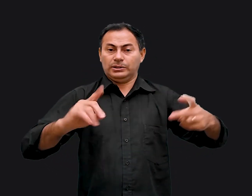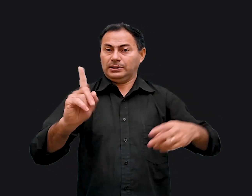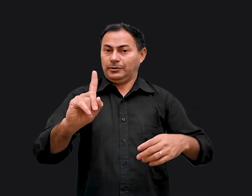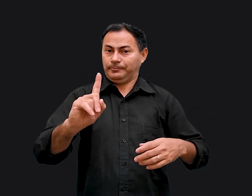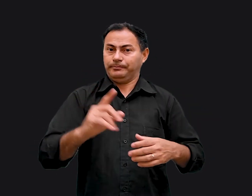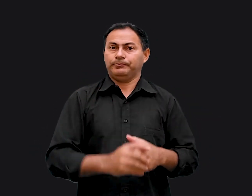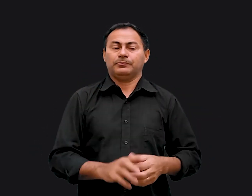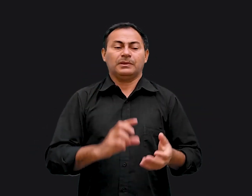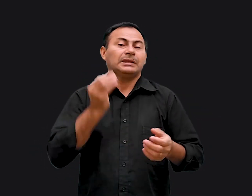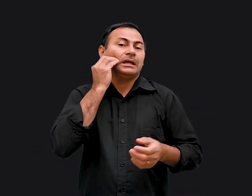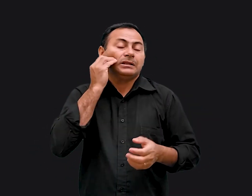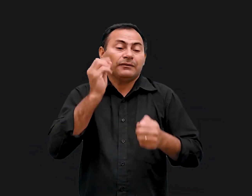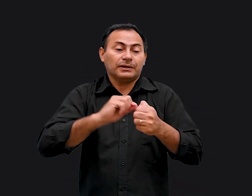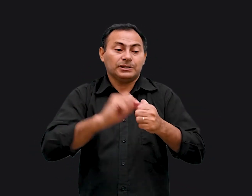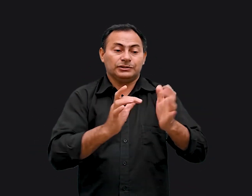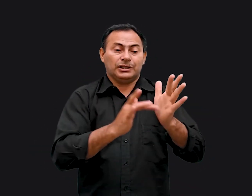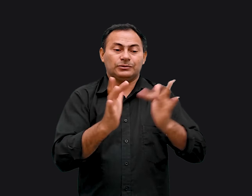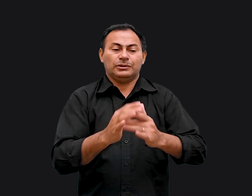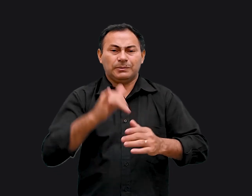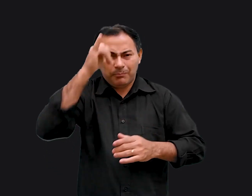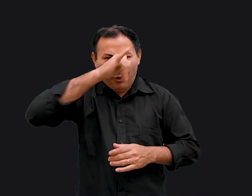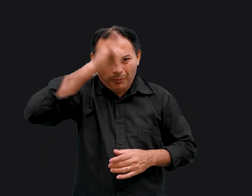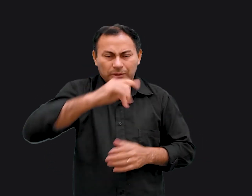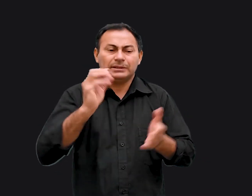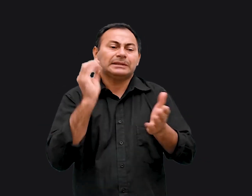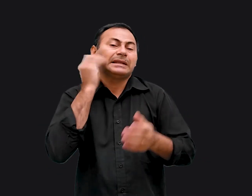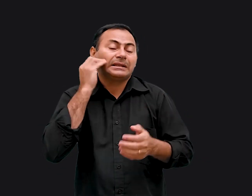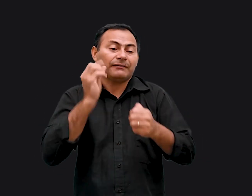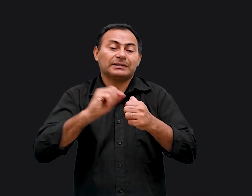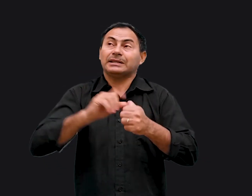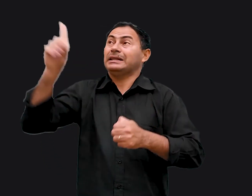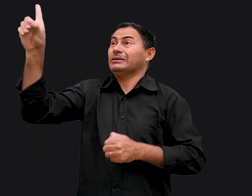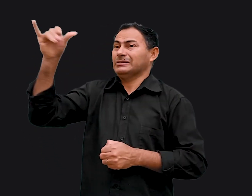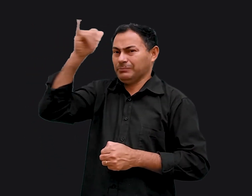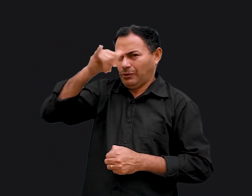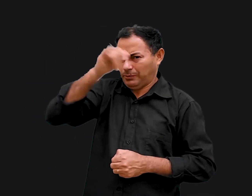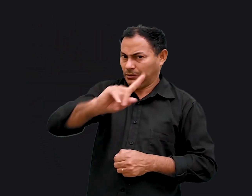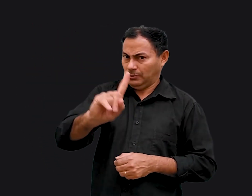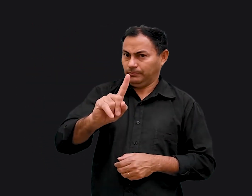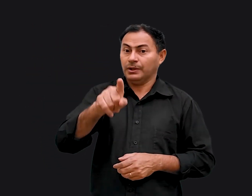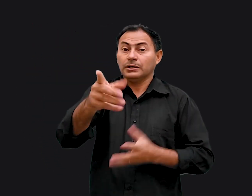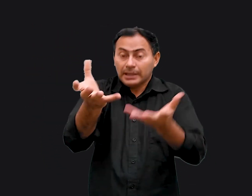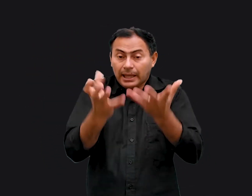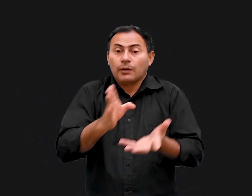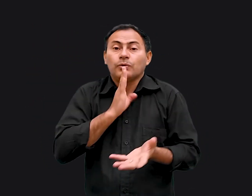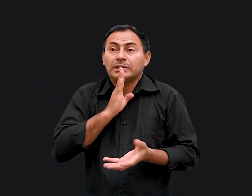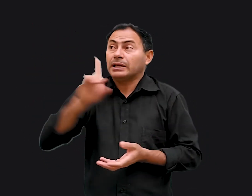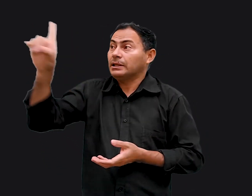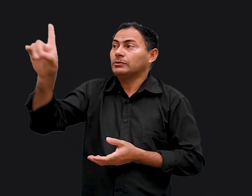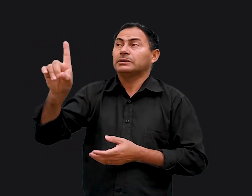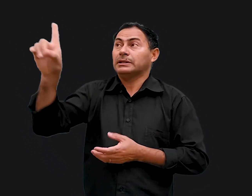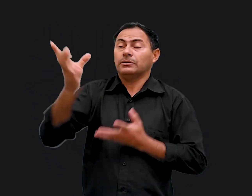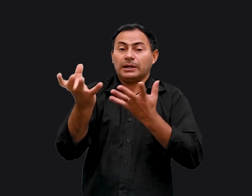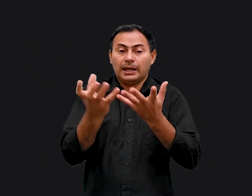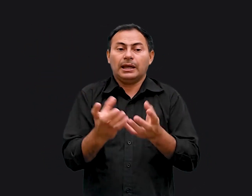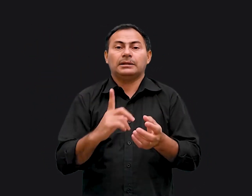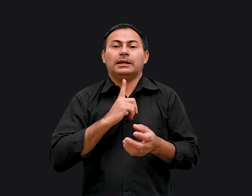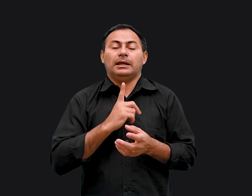coisa. Não tente fazer Jesus de tolo, não tente fazer Deus de tolo. Se você realmente quer conhecer a Deus, Deus quer ter um lugar